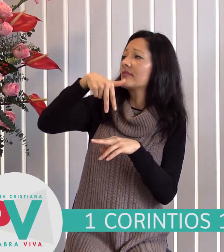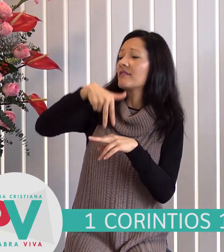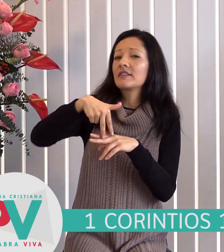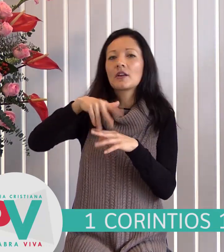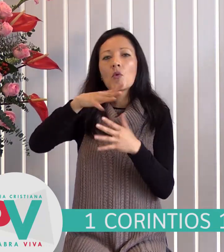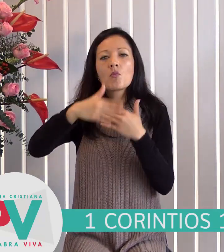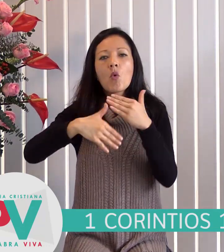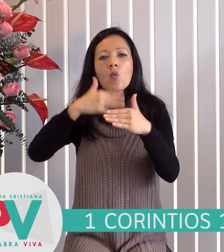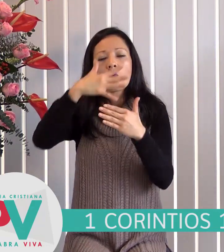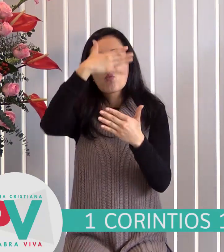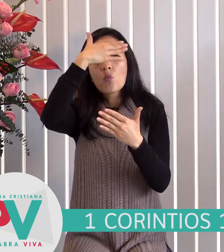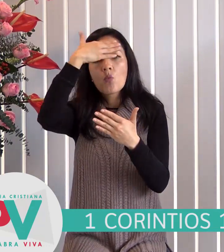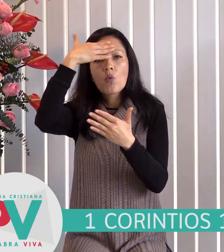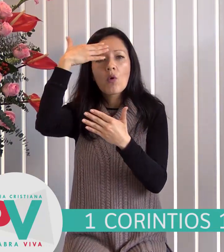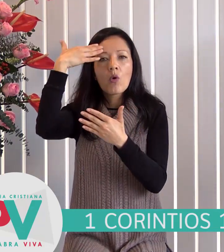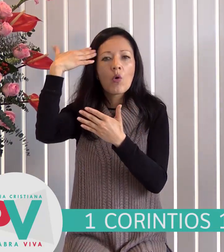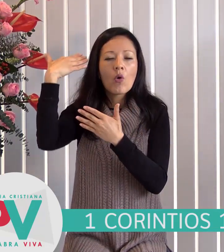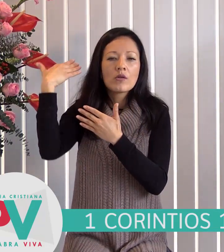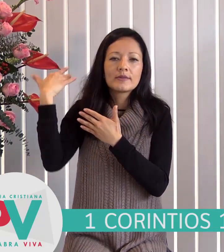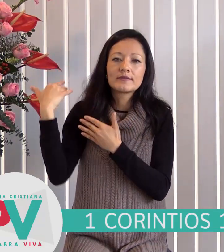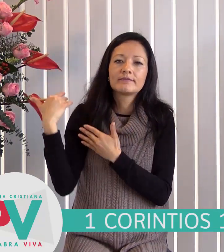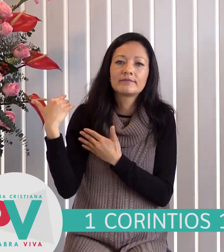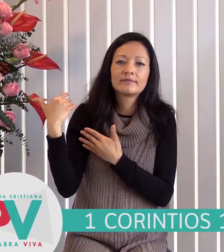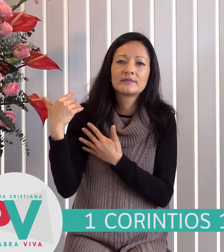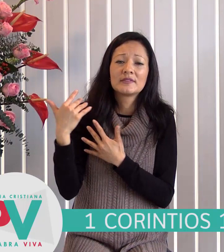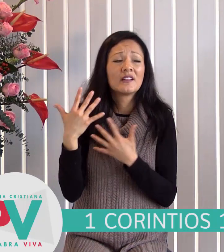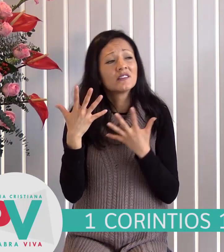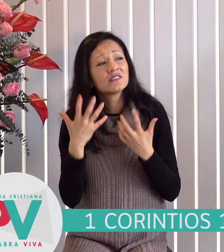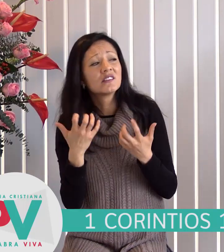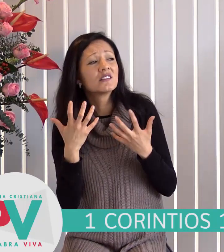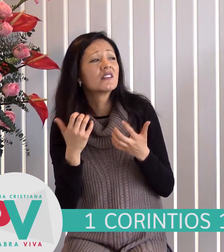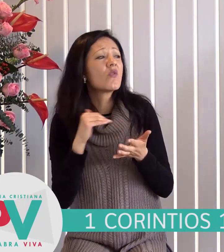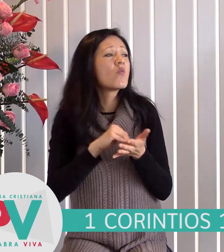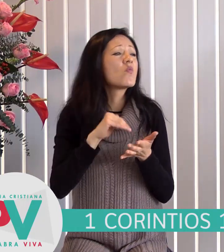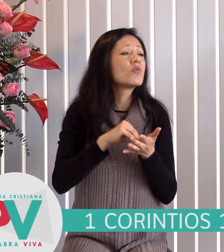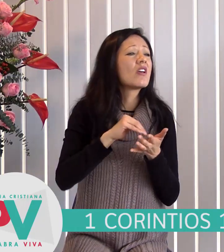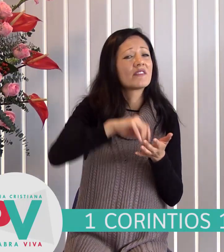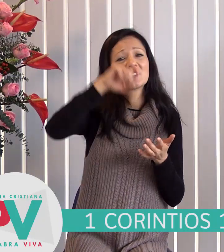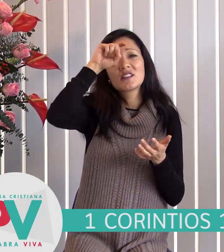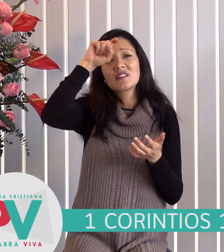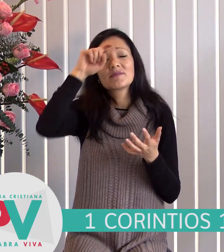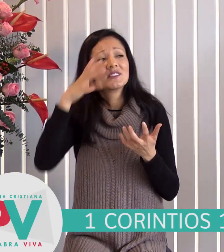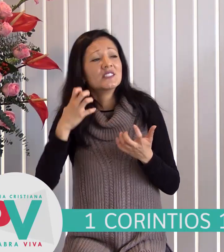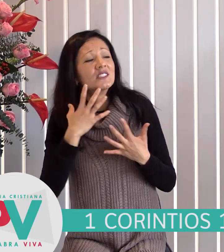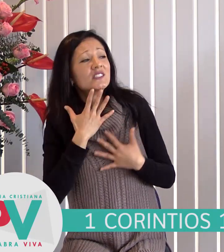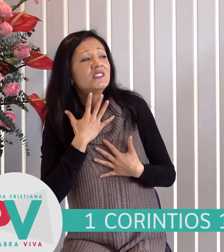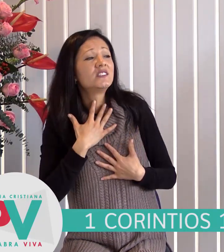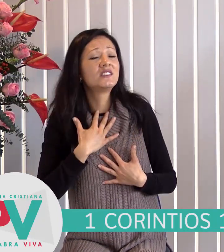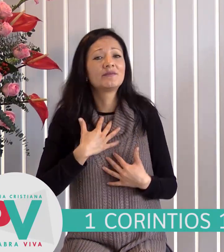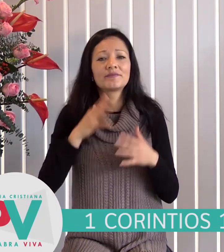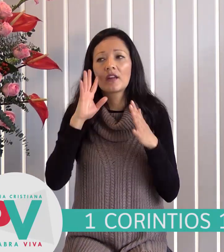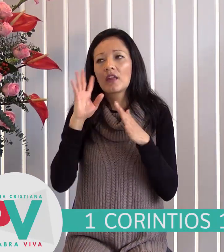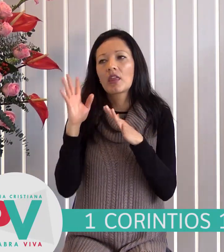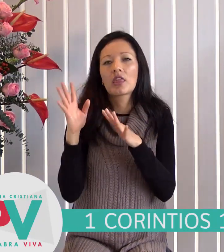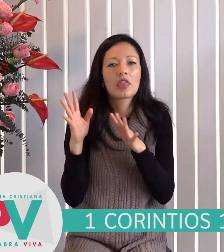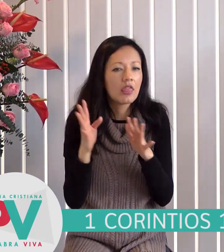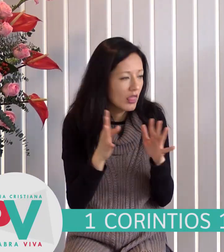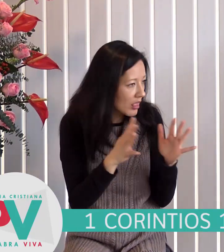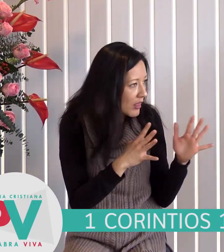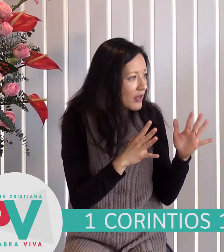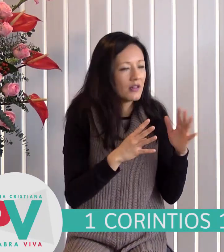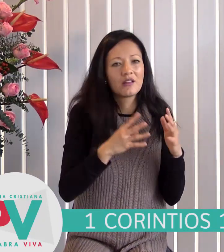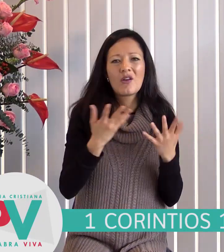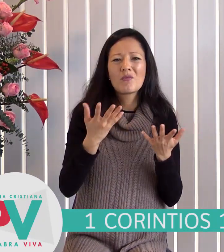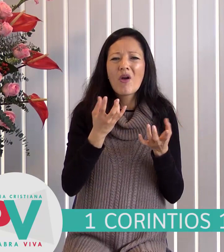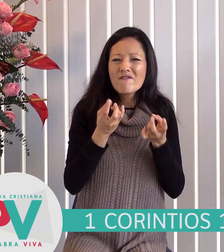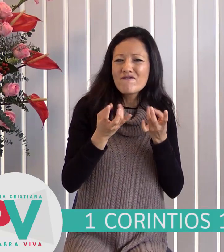comenzaron a olvidarse, comenzaron a añorar volver atrás. Comenzaron a distraerse, comenzaron